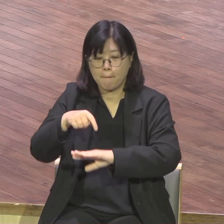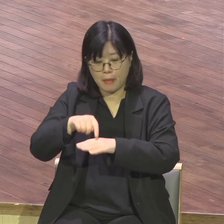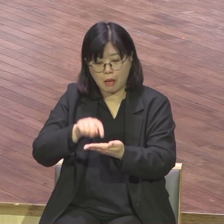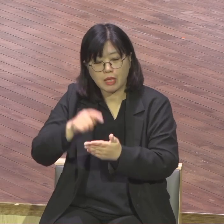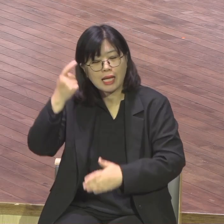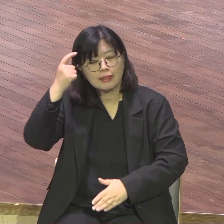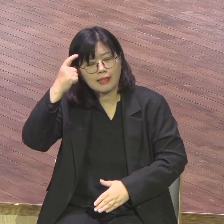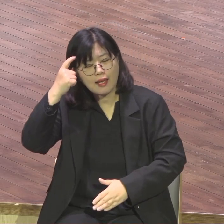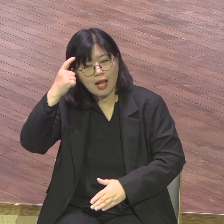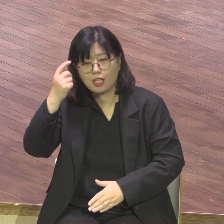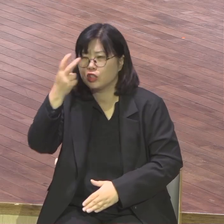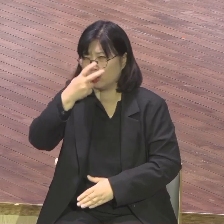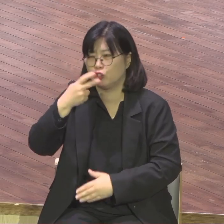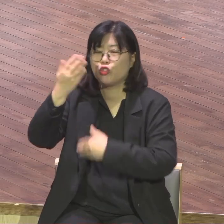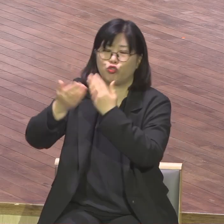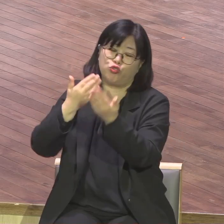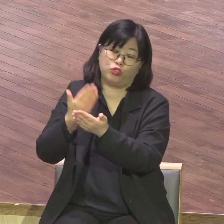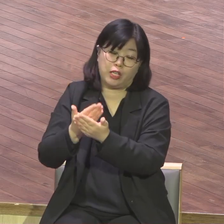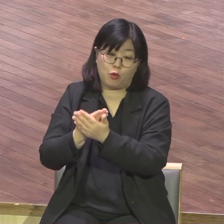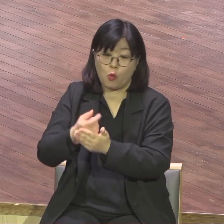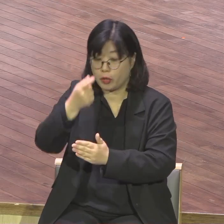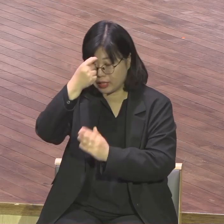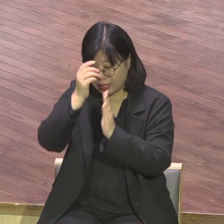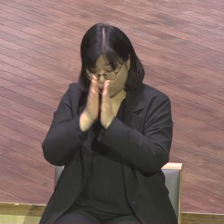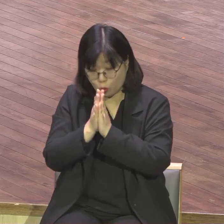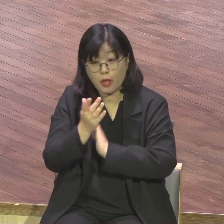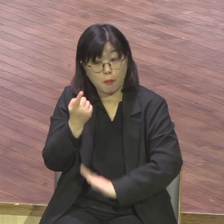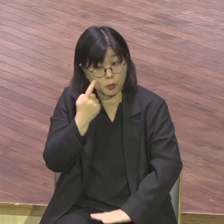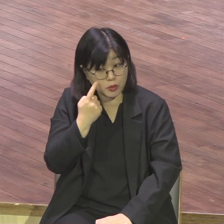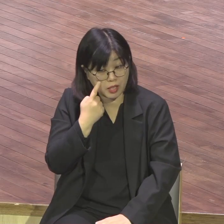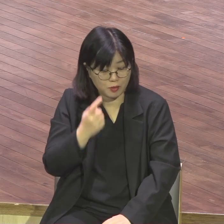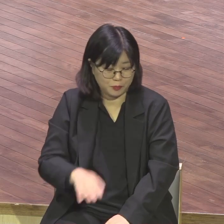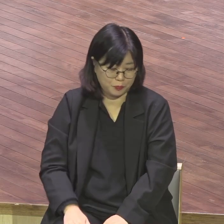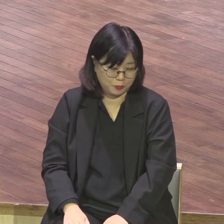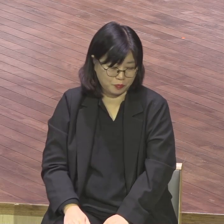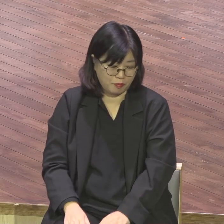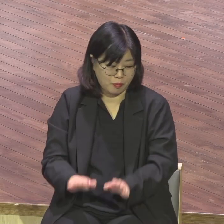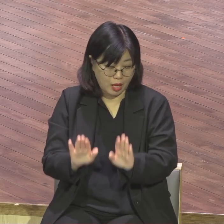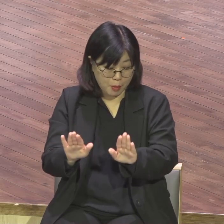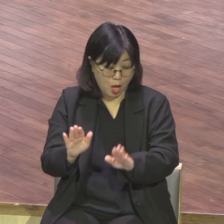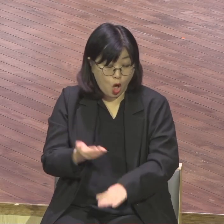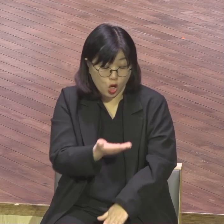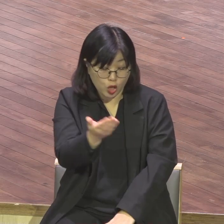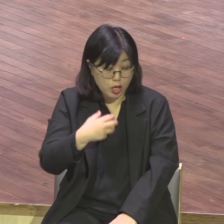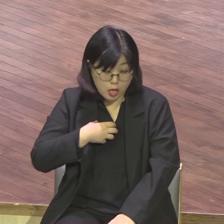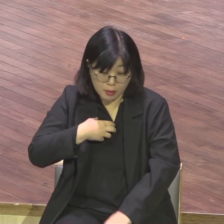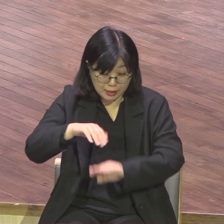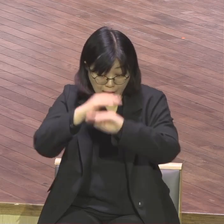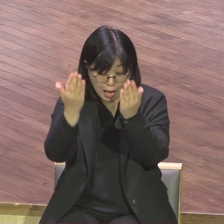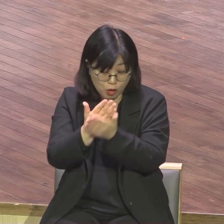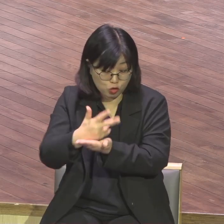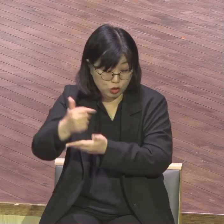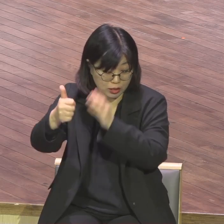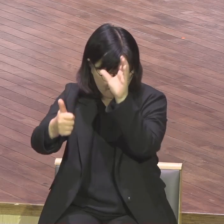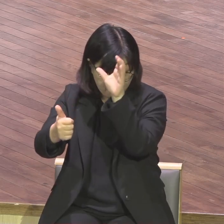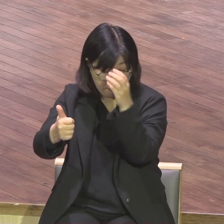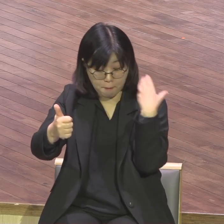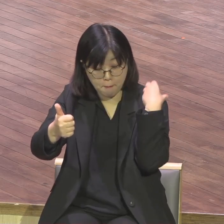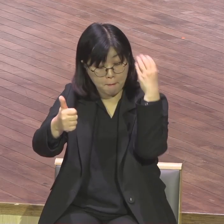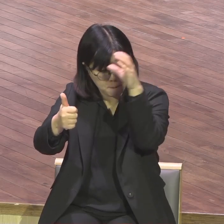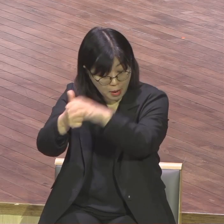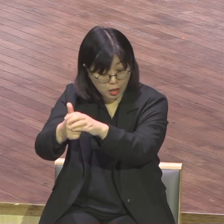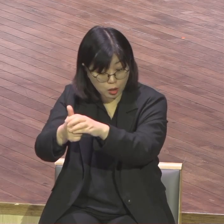세밀하게 구체적으로 베드로전서 5장 7절에 보면 너희 염려를 다 주께 맡기라. 이는 그가